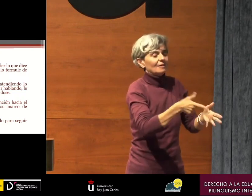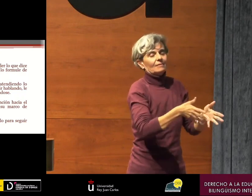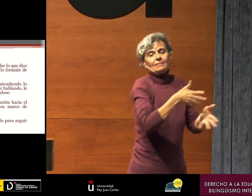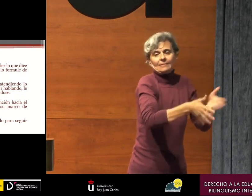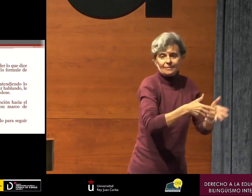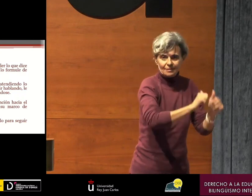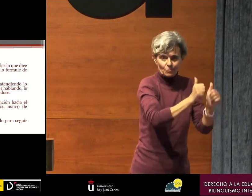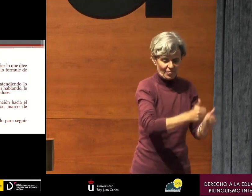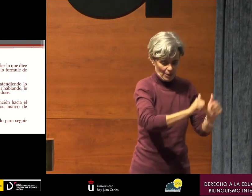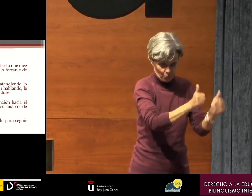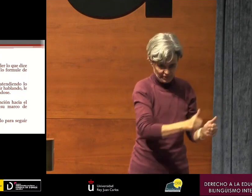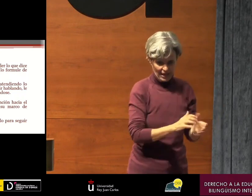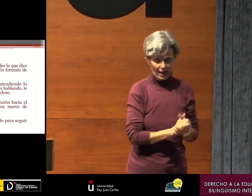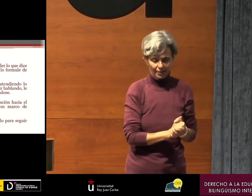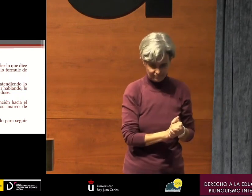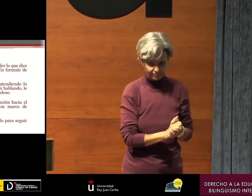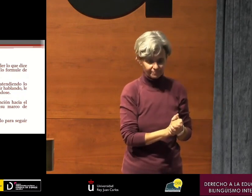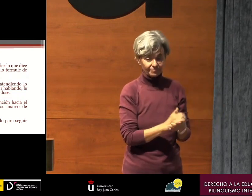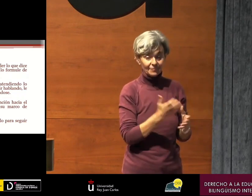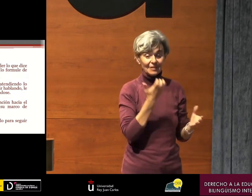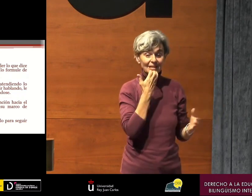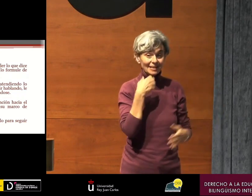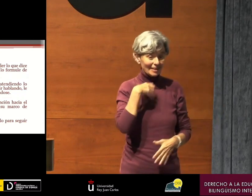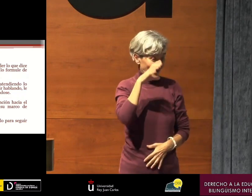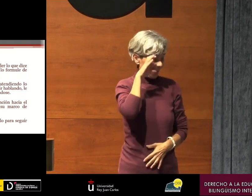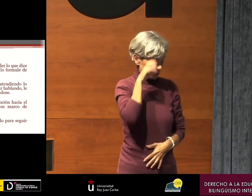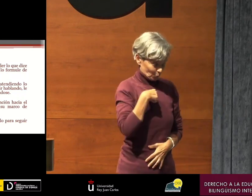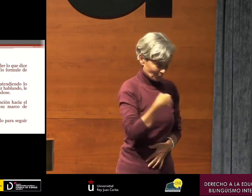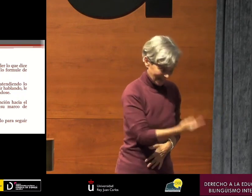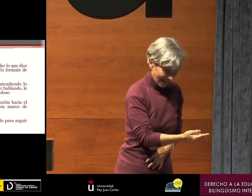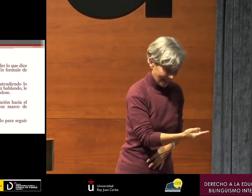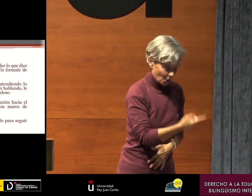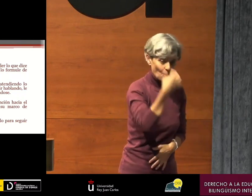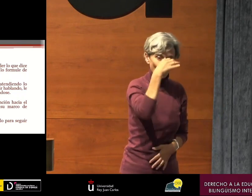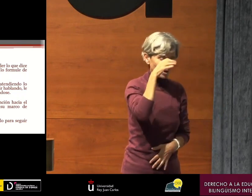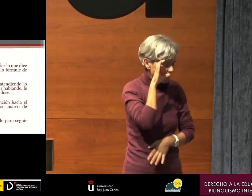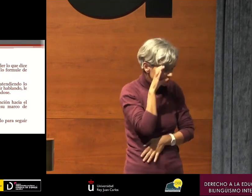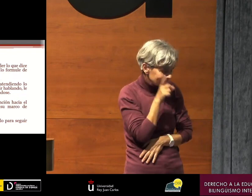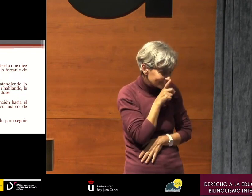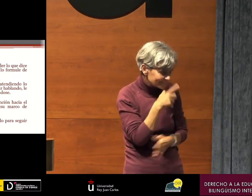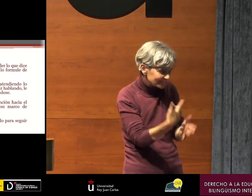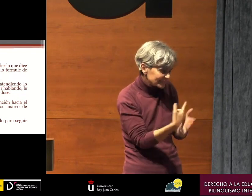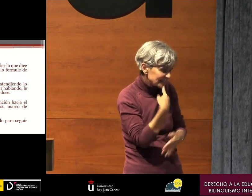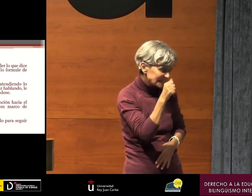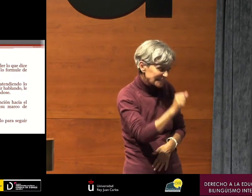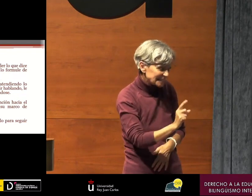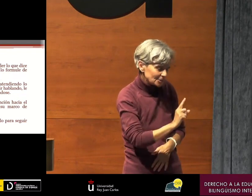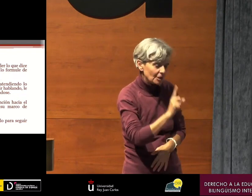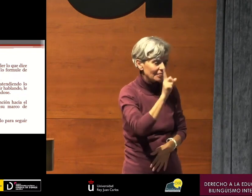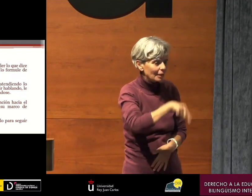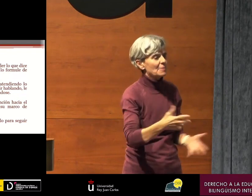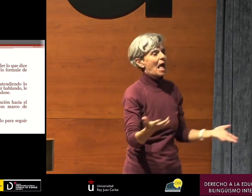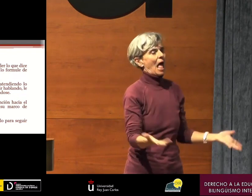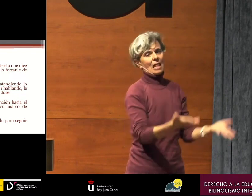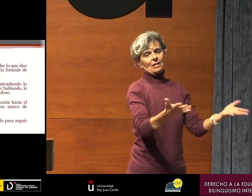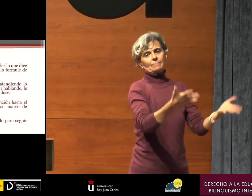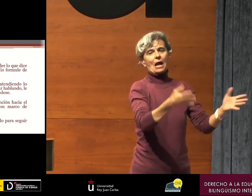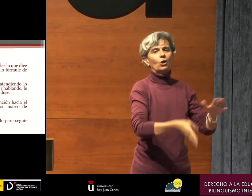trasladar, aportarle la información de manera correcta. En definitiva, hacer ese modelaje lingüístico